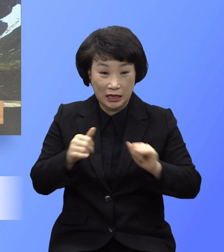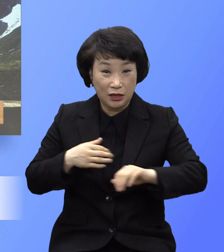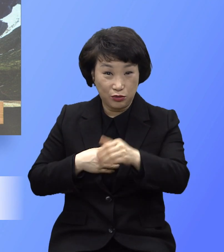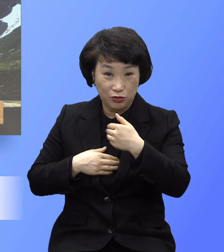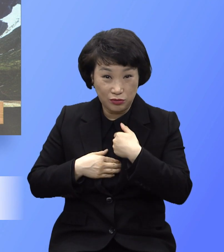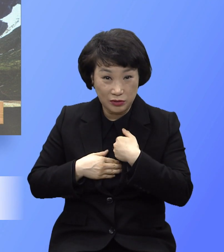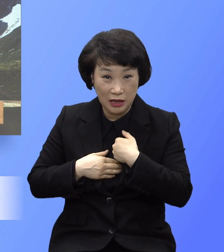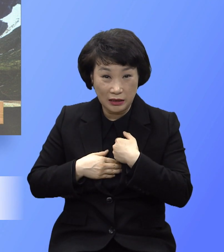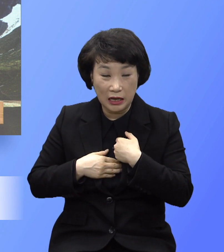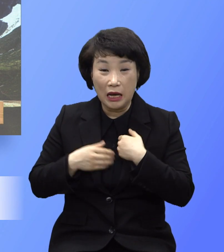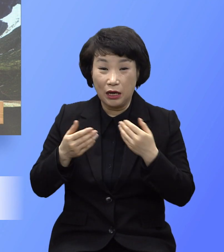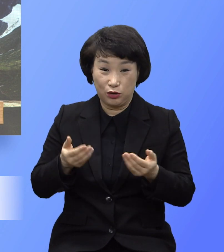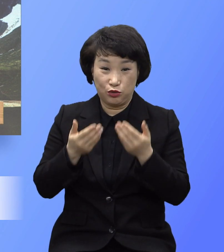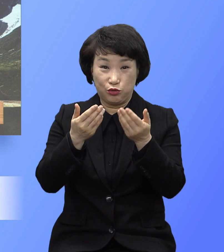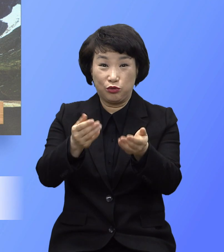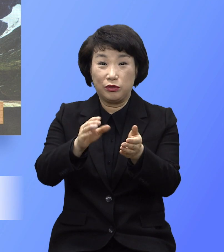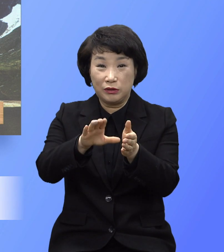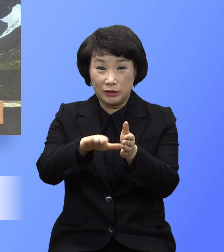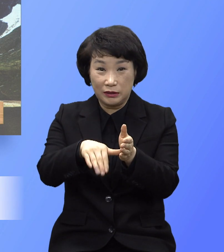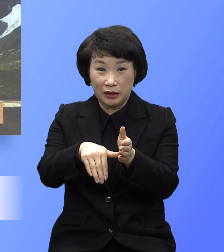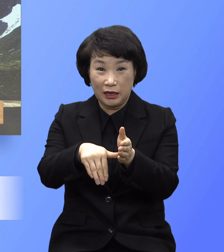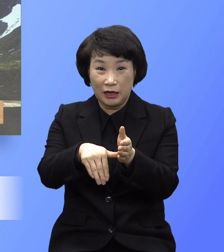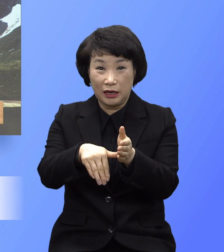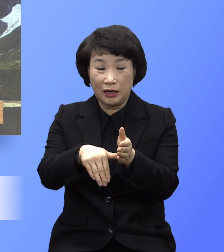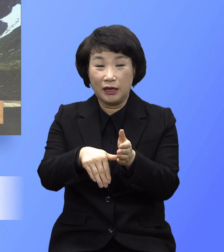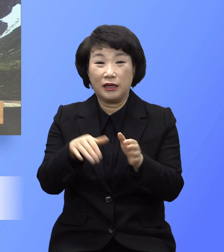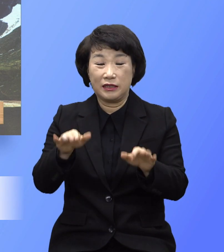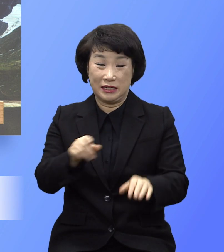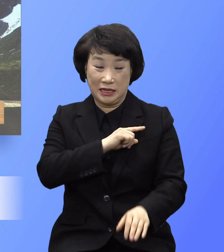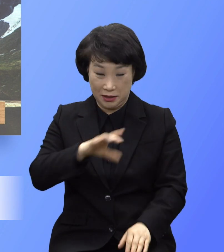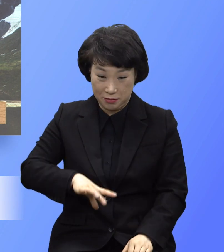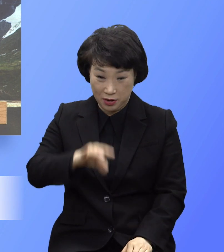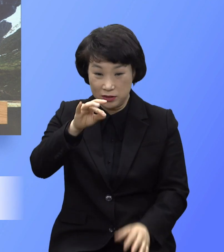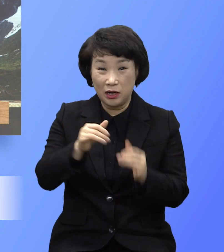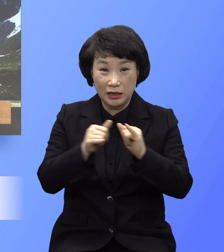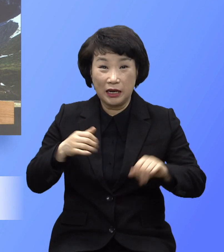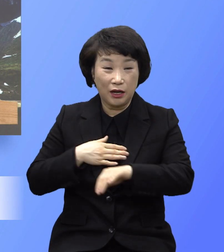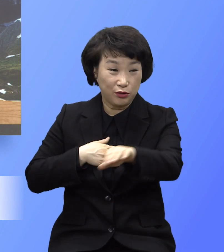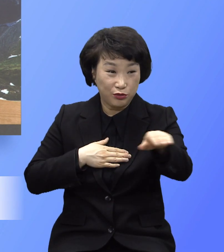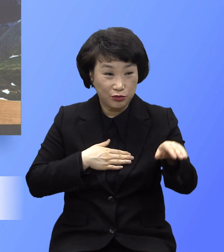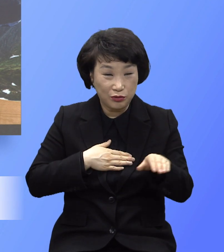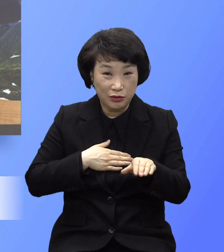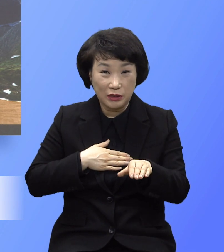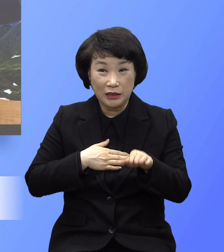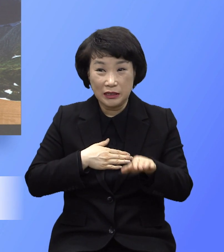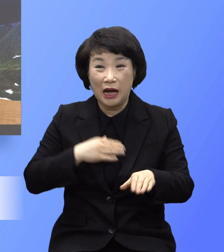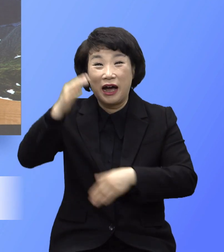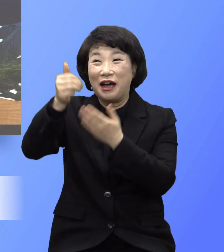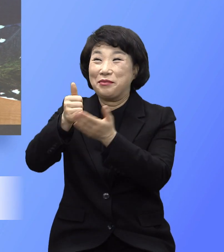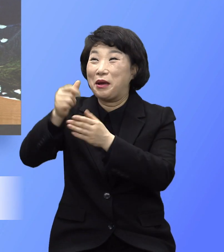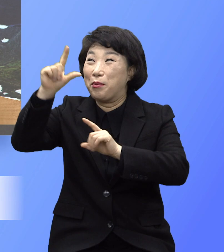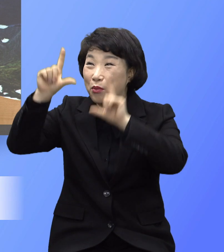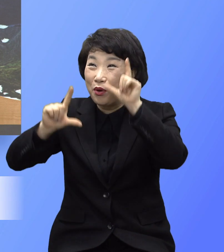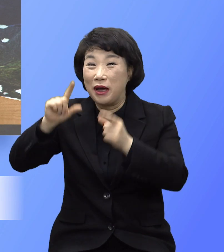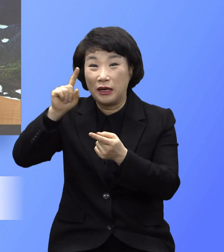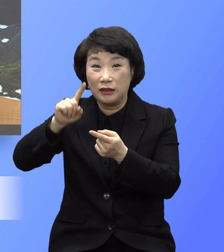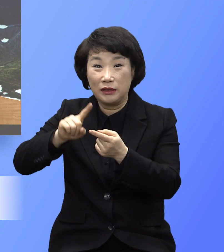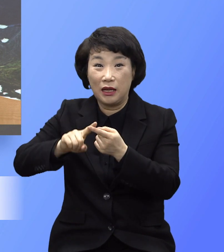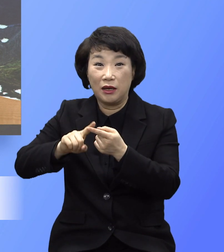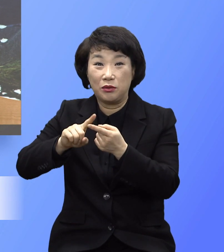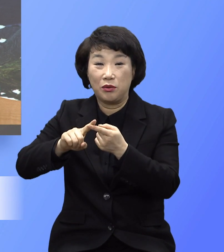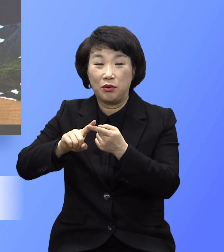인간에게 나타내실 때 제일 먼저 우리 인간을 자기 형상의